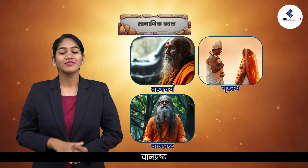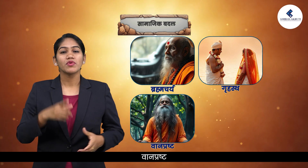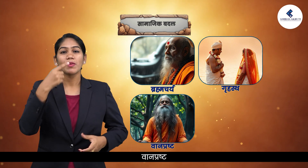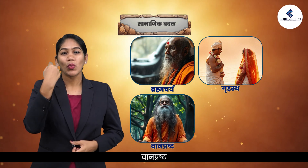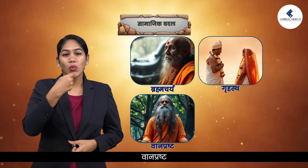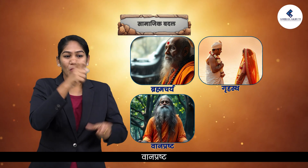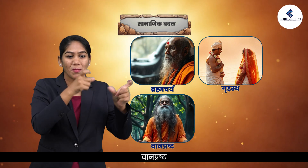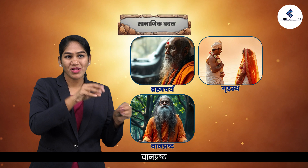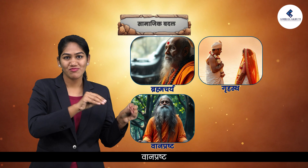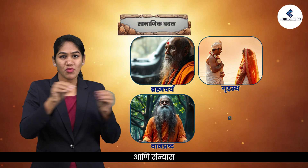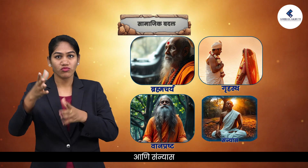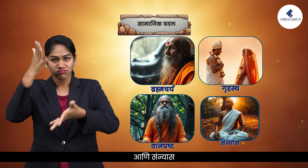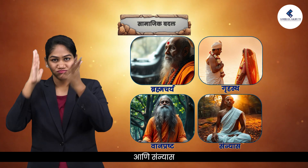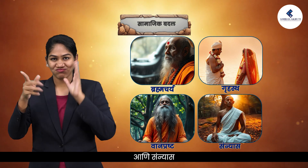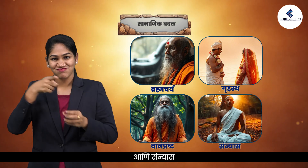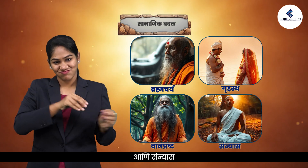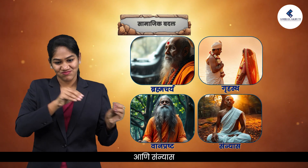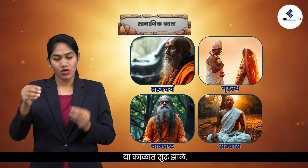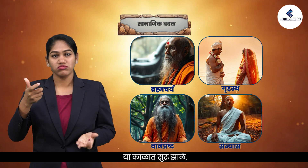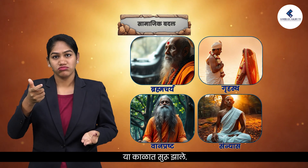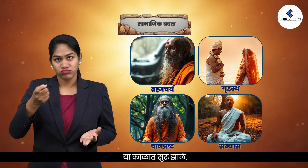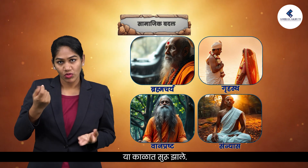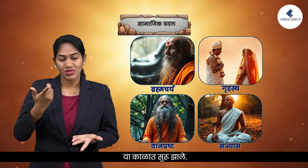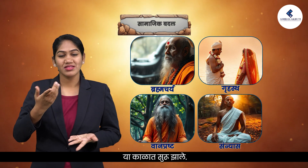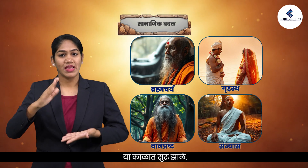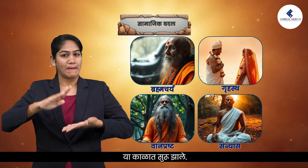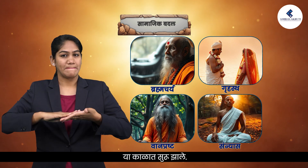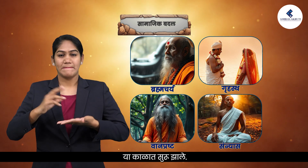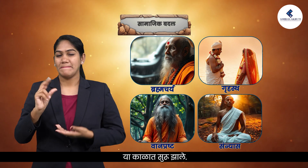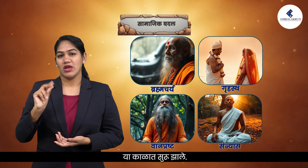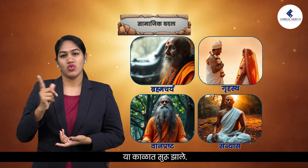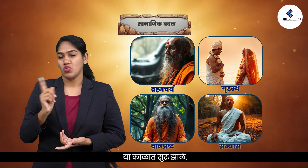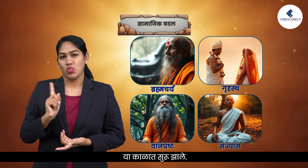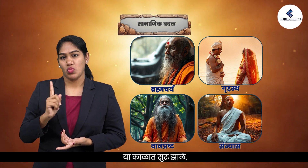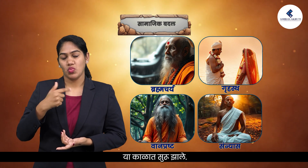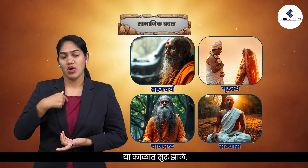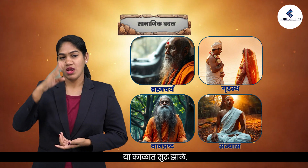वानप्रस्थ आणि संन्यास या काळात सुरू झाले.